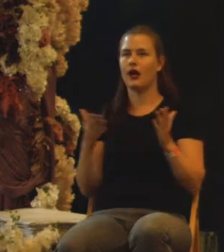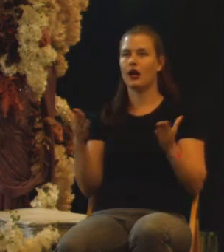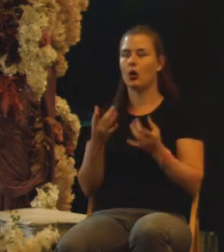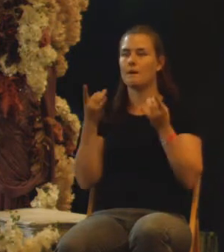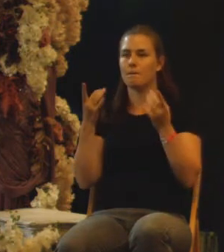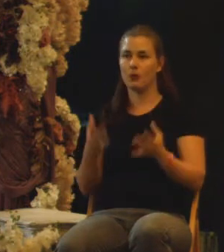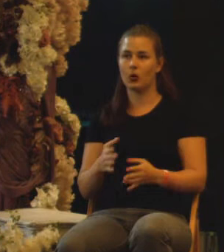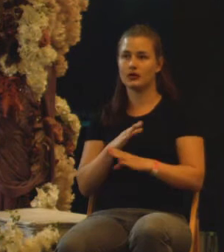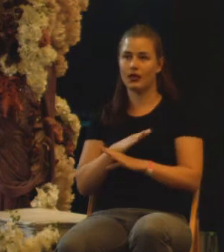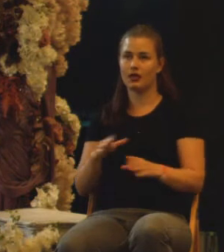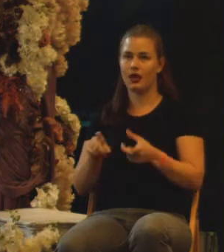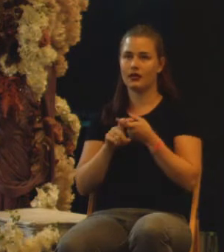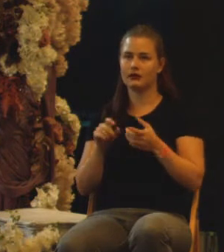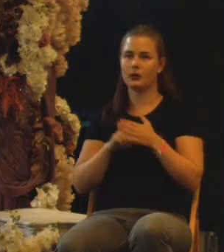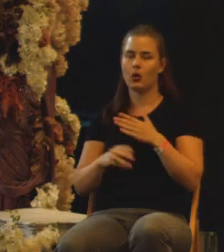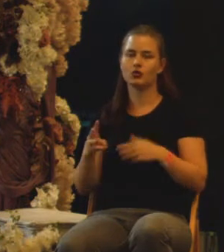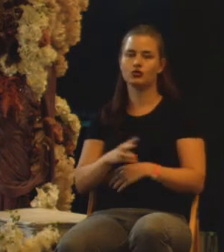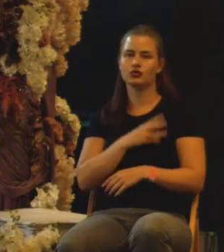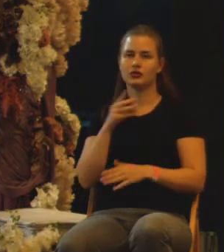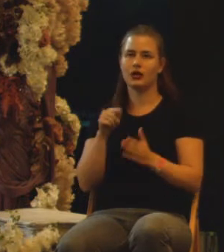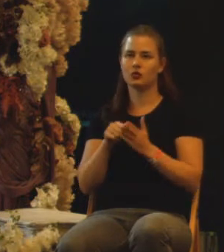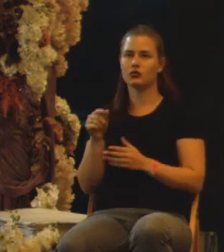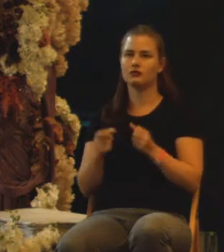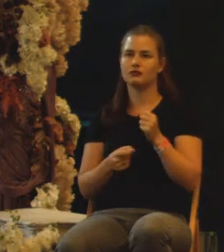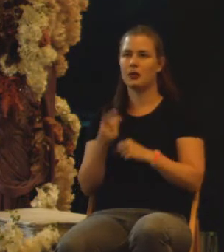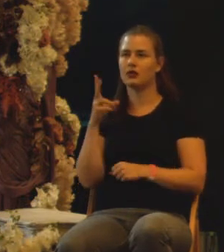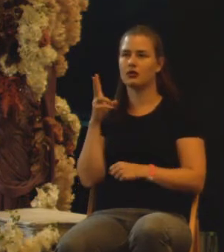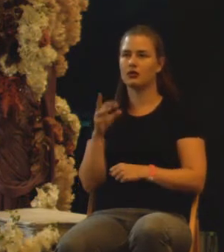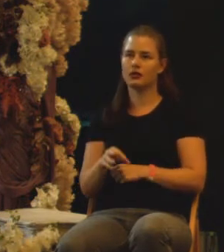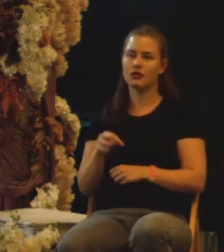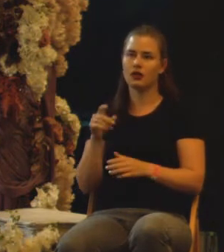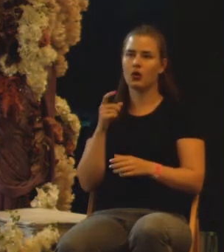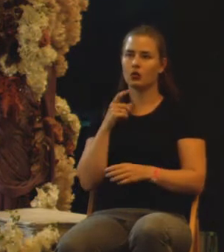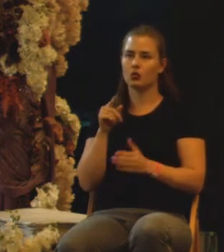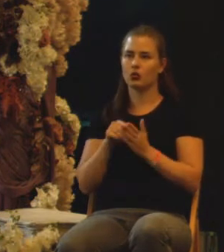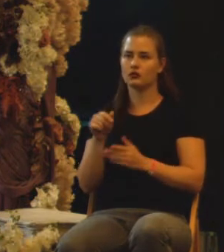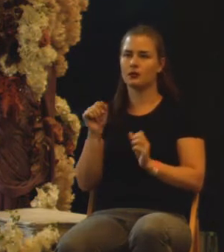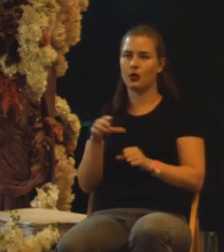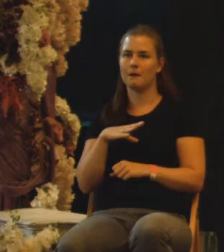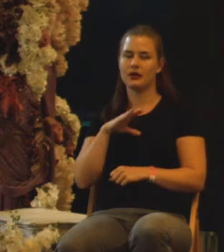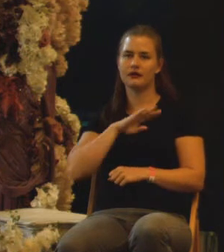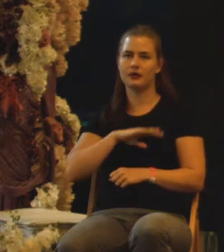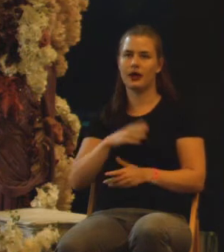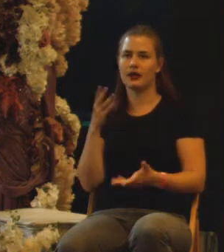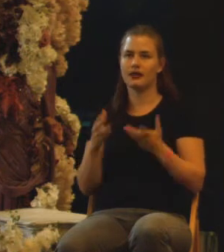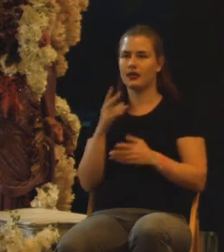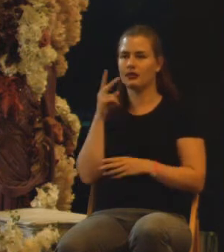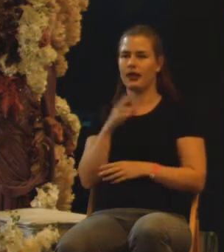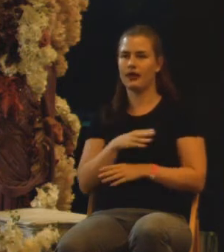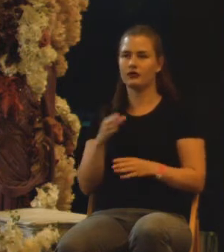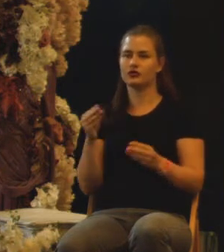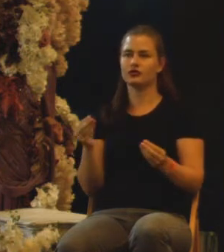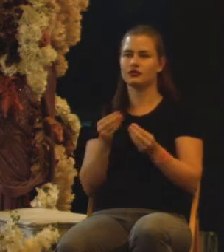просто независимо от желания курицы из нее выпадает. Но курица может быть в депрессии, а если она не видит свежий